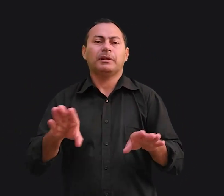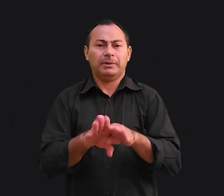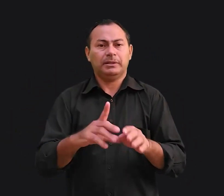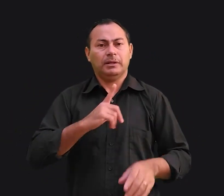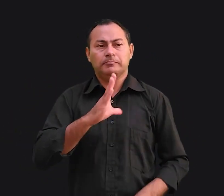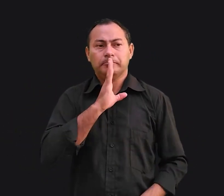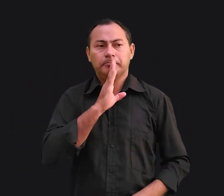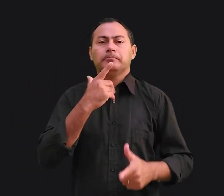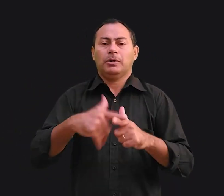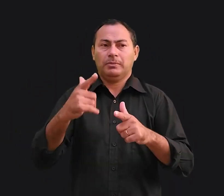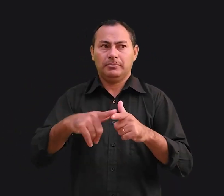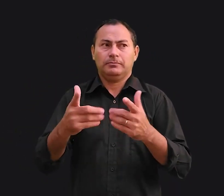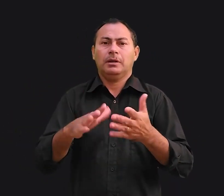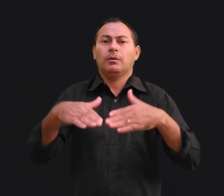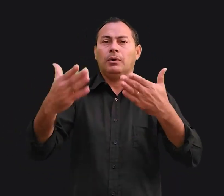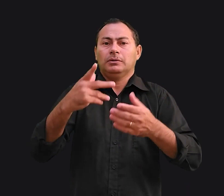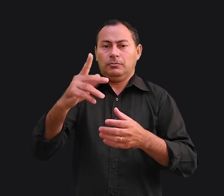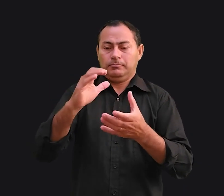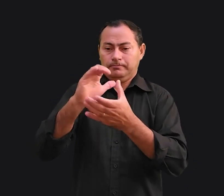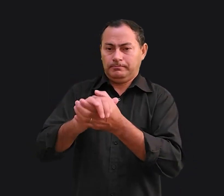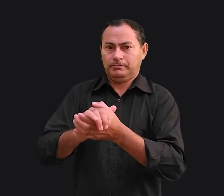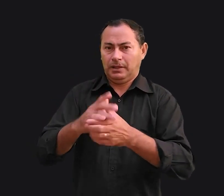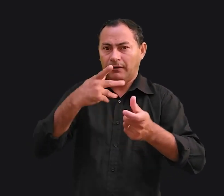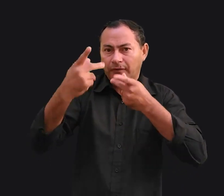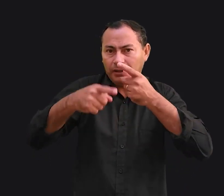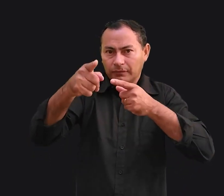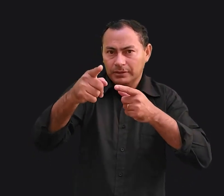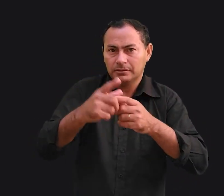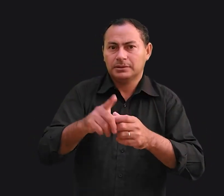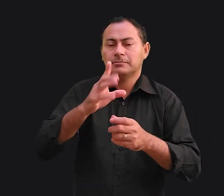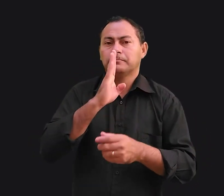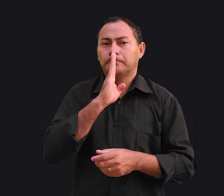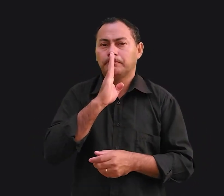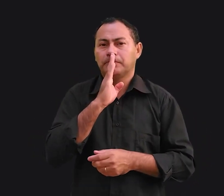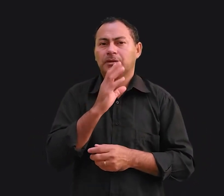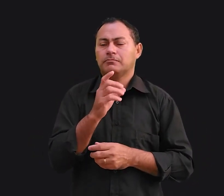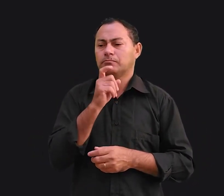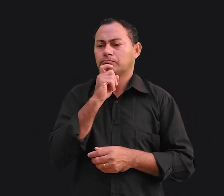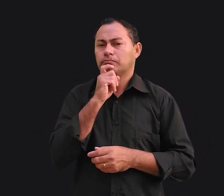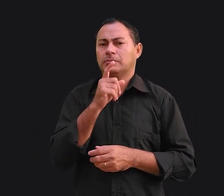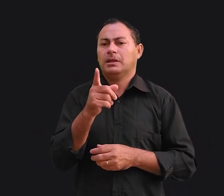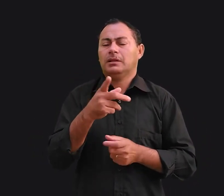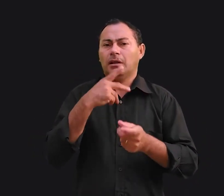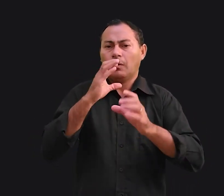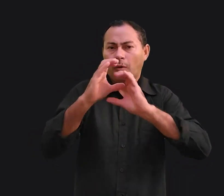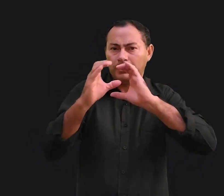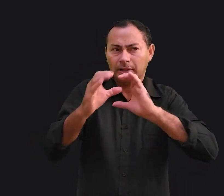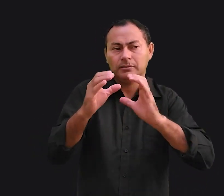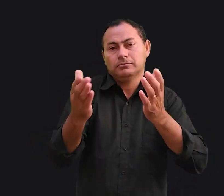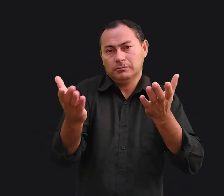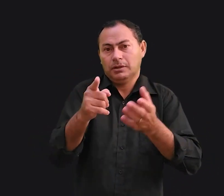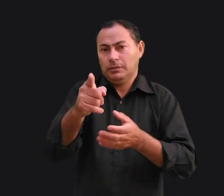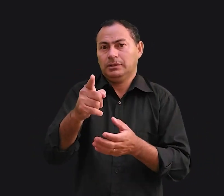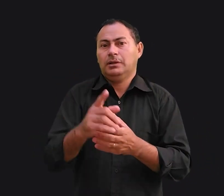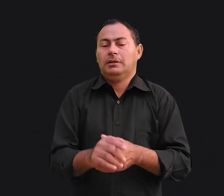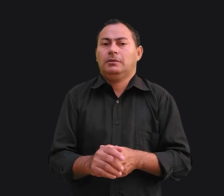silêncio, que é um problema. Quando seu parceiro trata você com um silêncio frio, ele está comunicando que você o